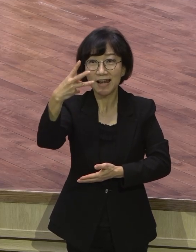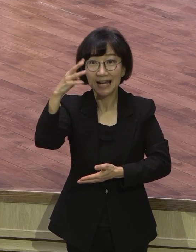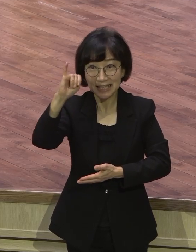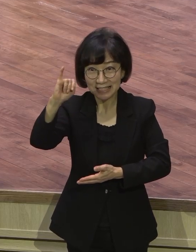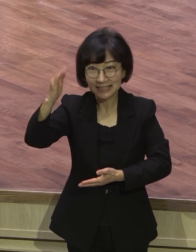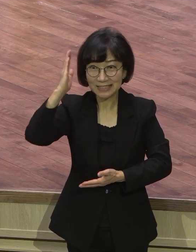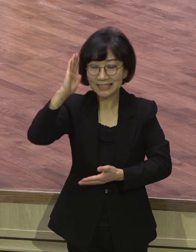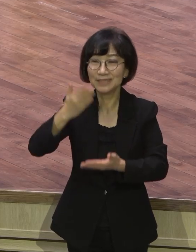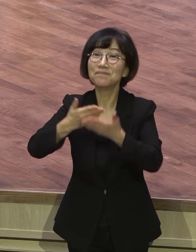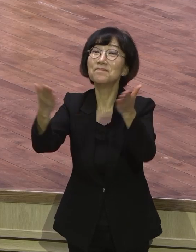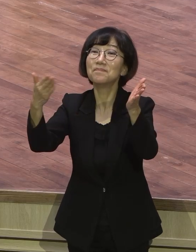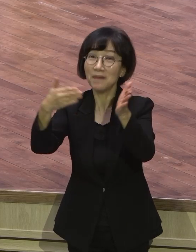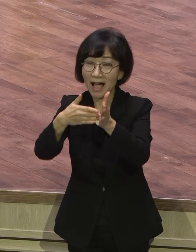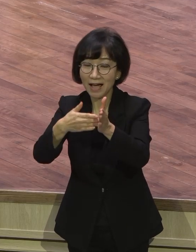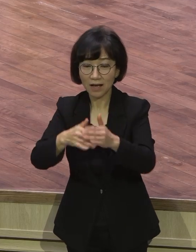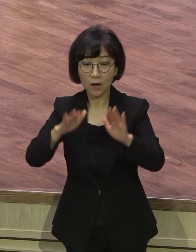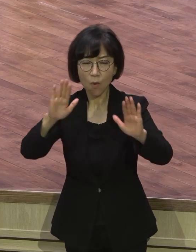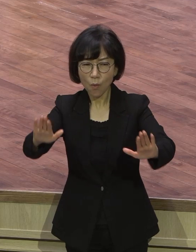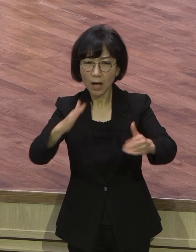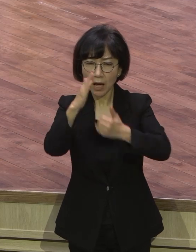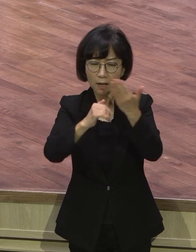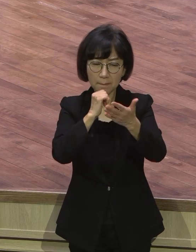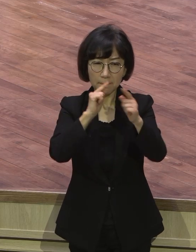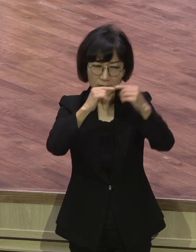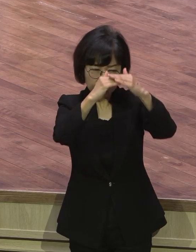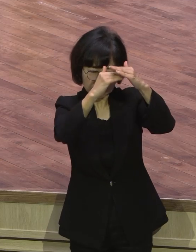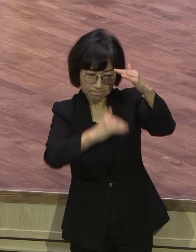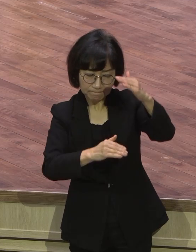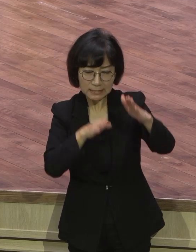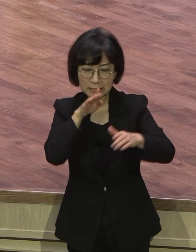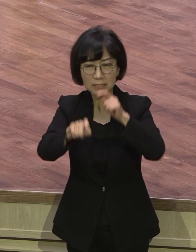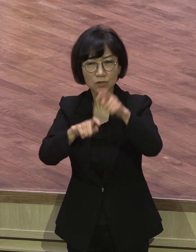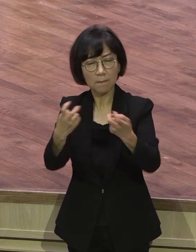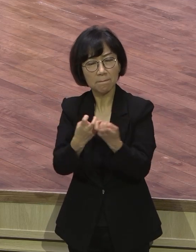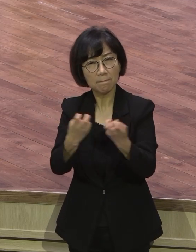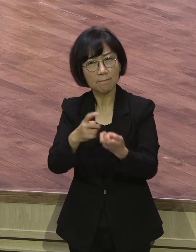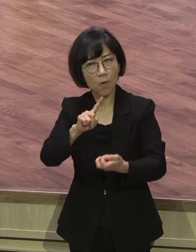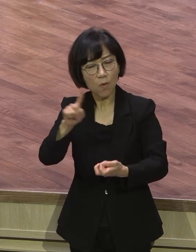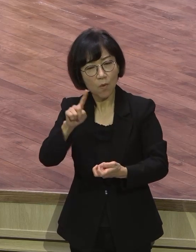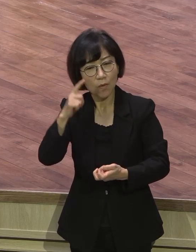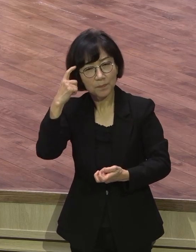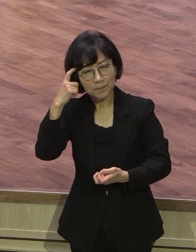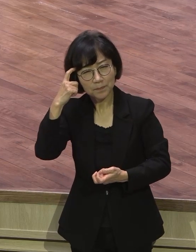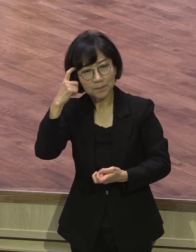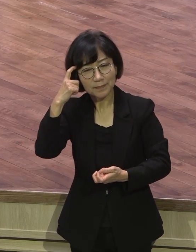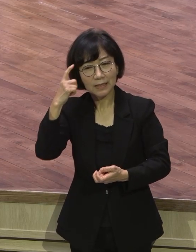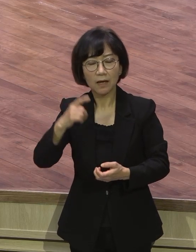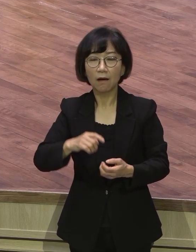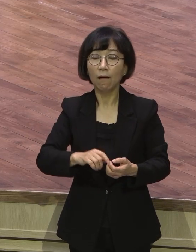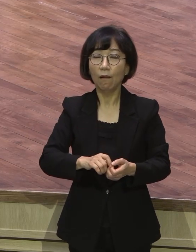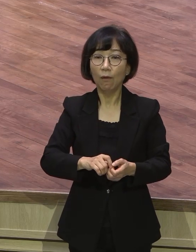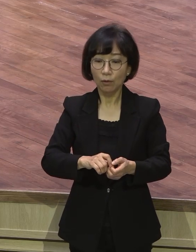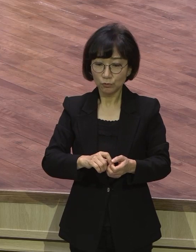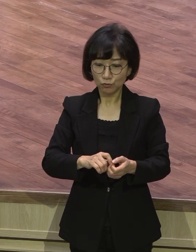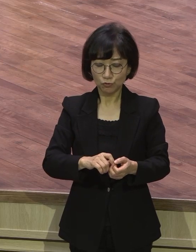이 본문 말씀을 실천할 것이냐. 그 원리 그것이 바로 죽음의 원리.